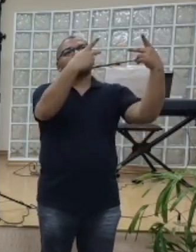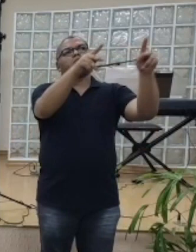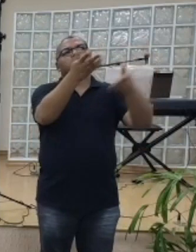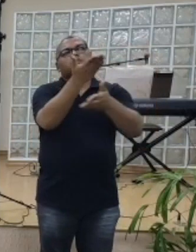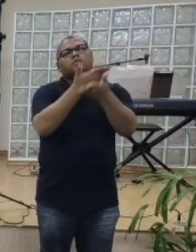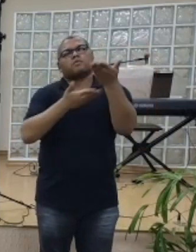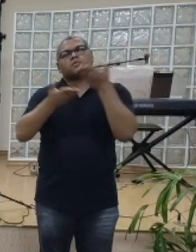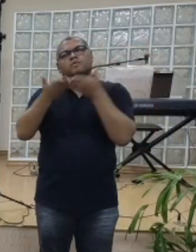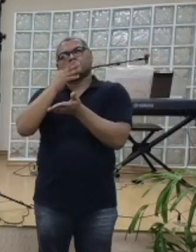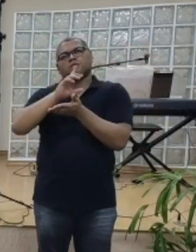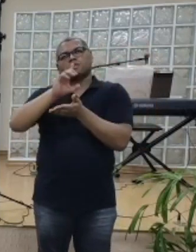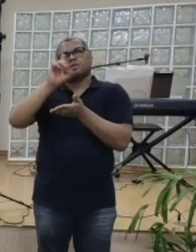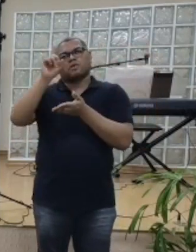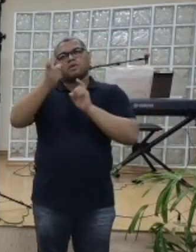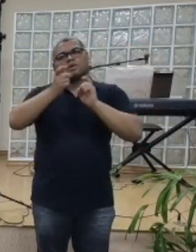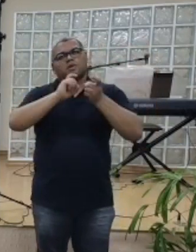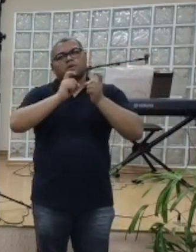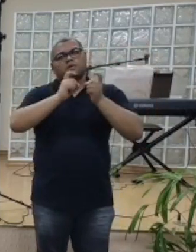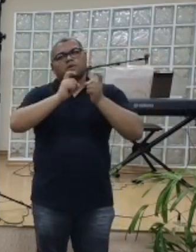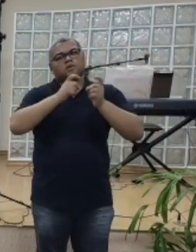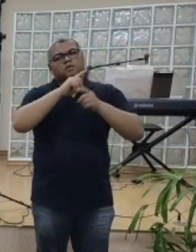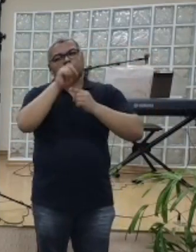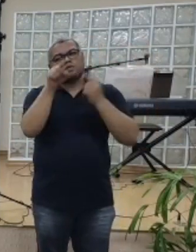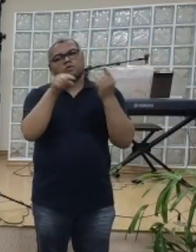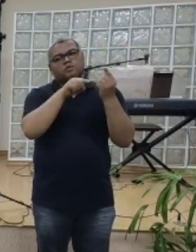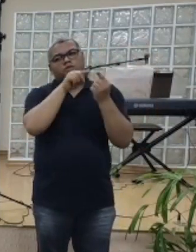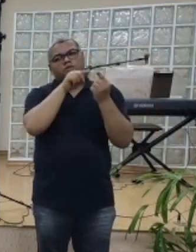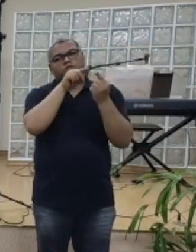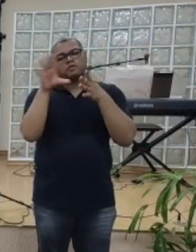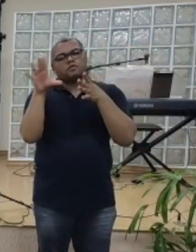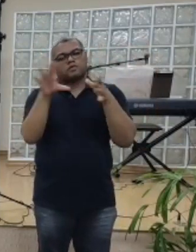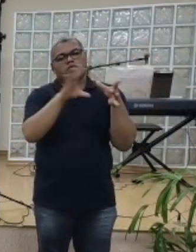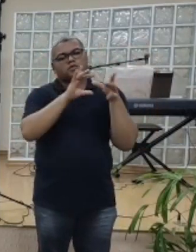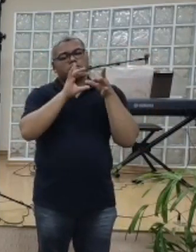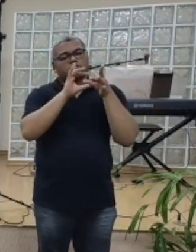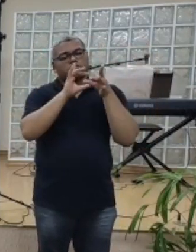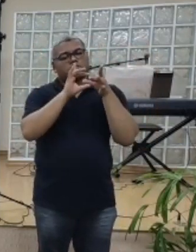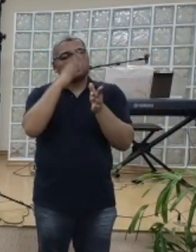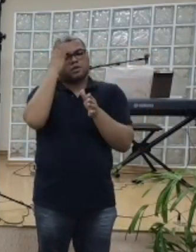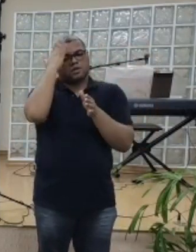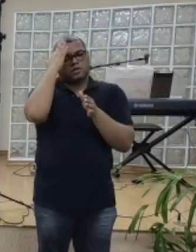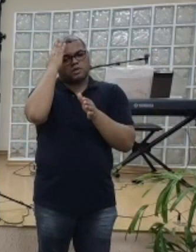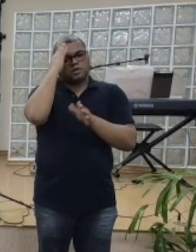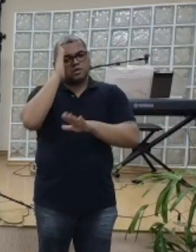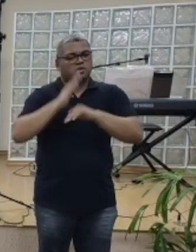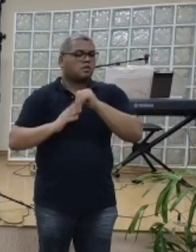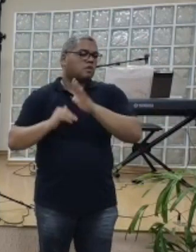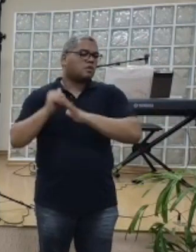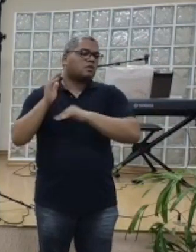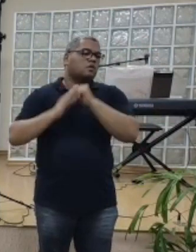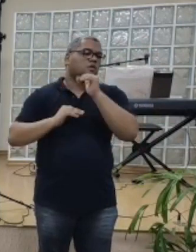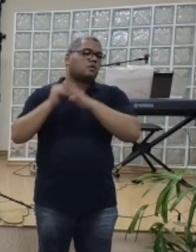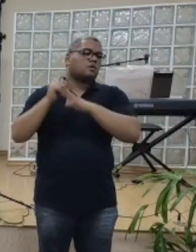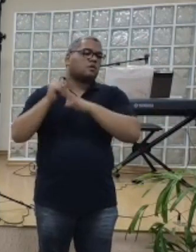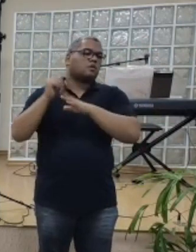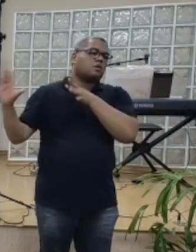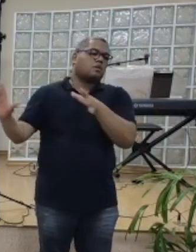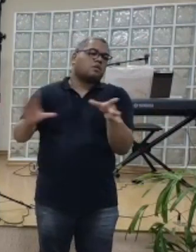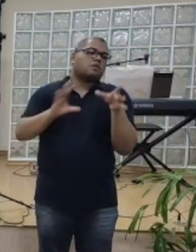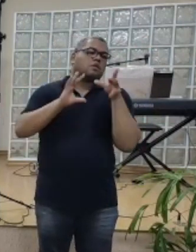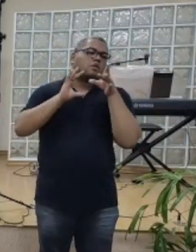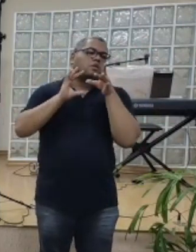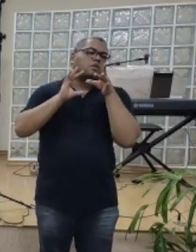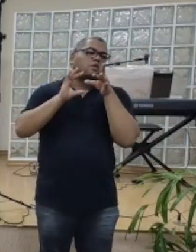de reunirem-se para terem comunhão, sabendo que o exercício da comunhão é